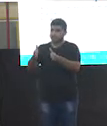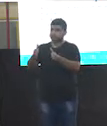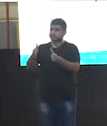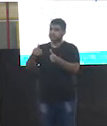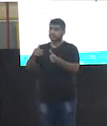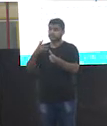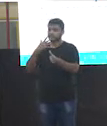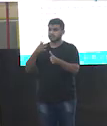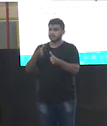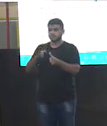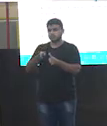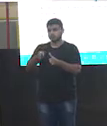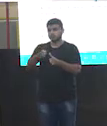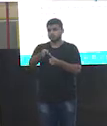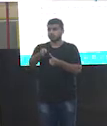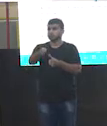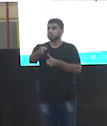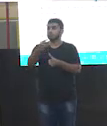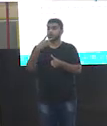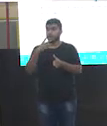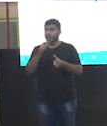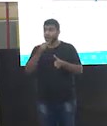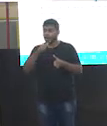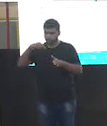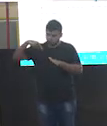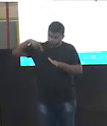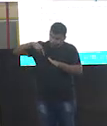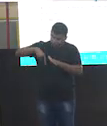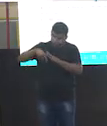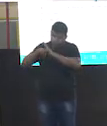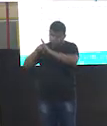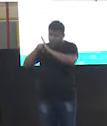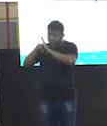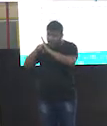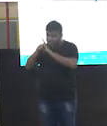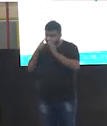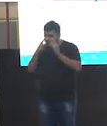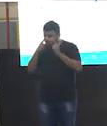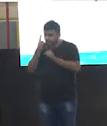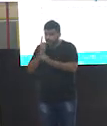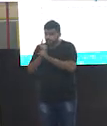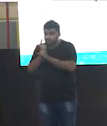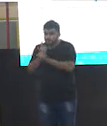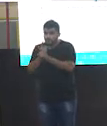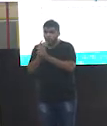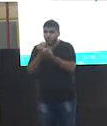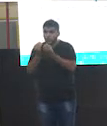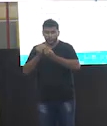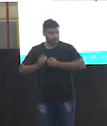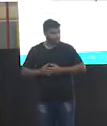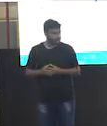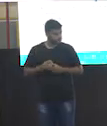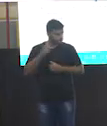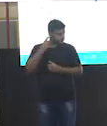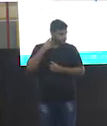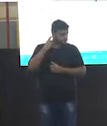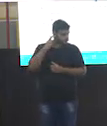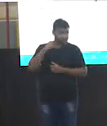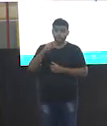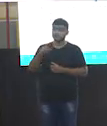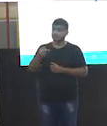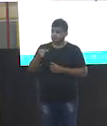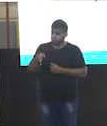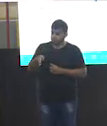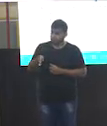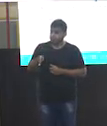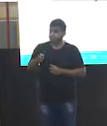da primeira e vou até a segunda. Continua 5,5. Pode olhar no telão. Pode olhar no